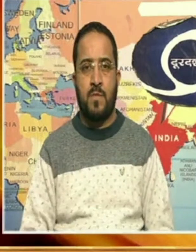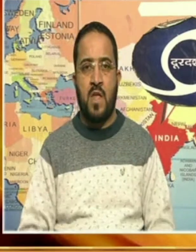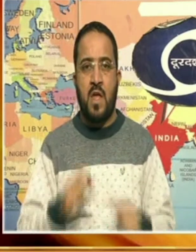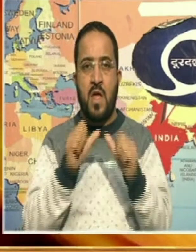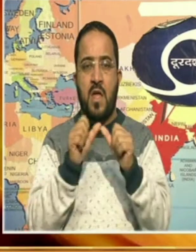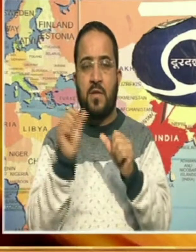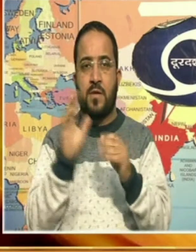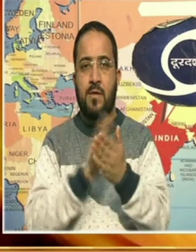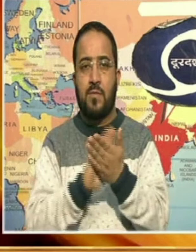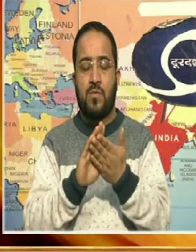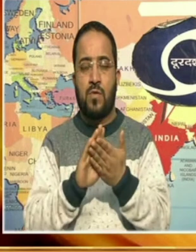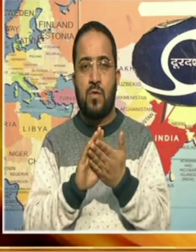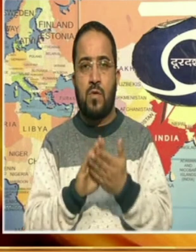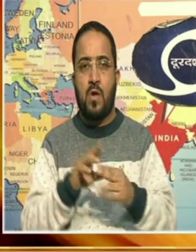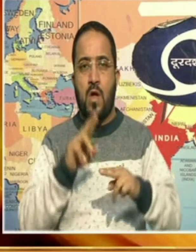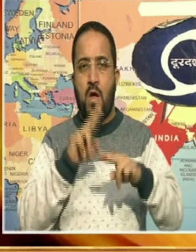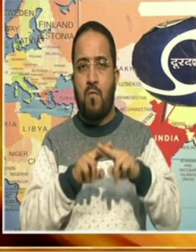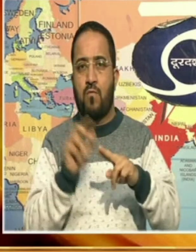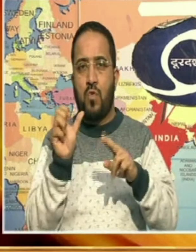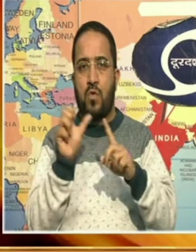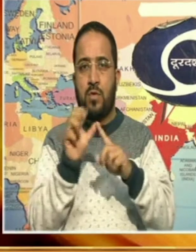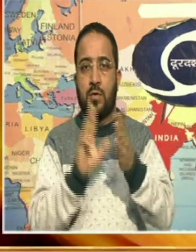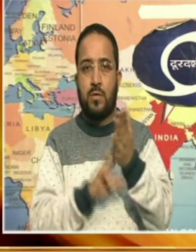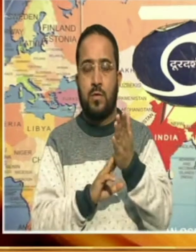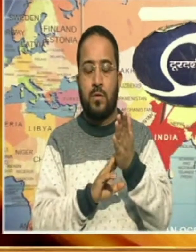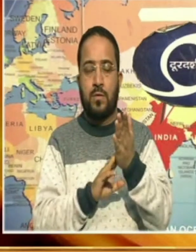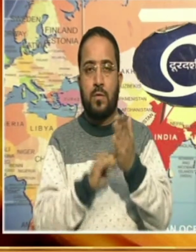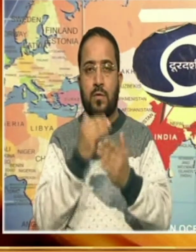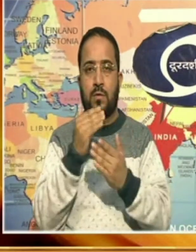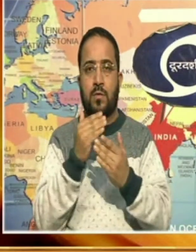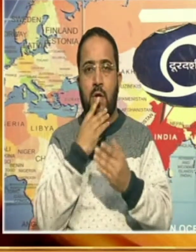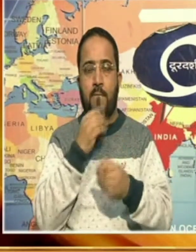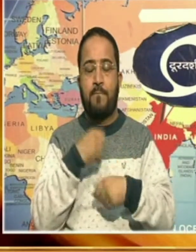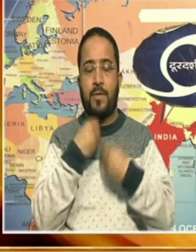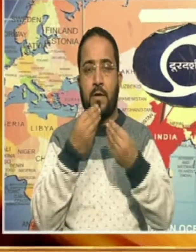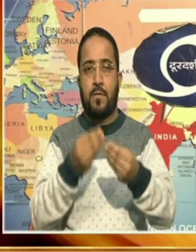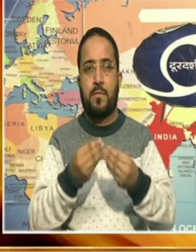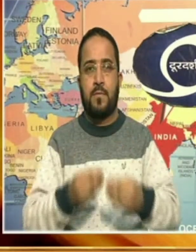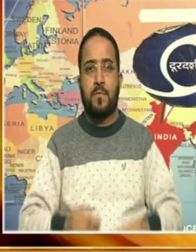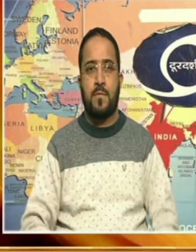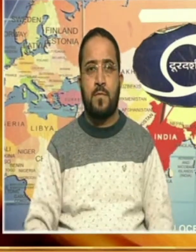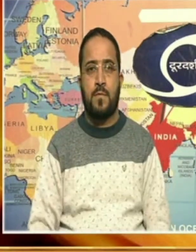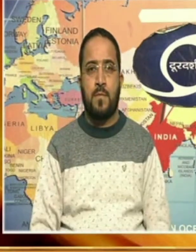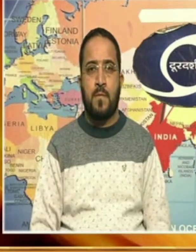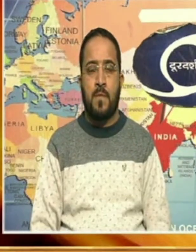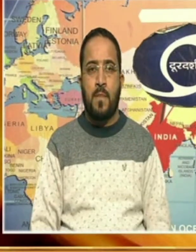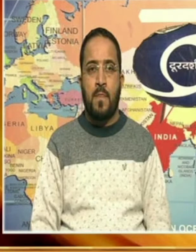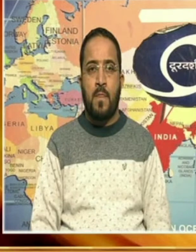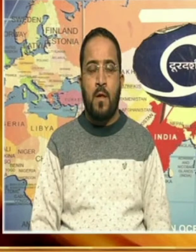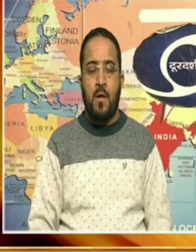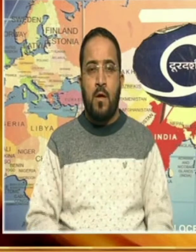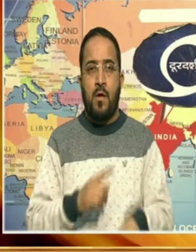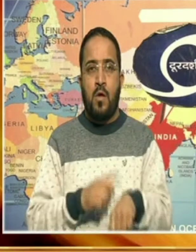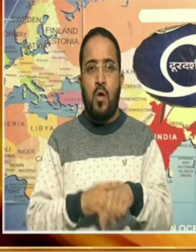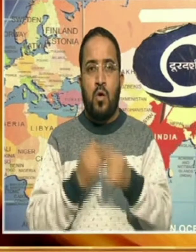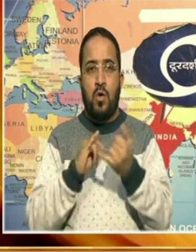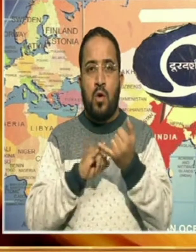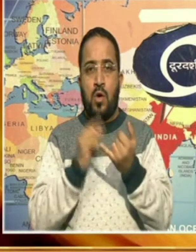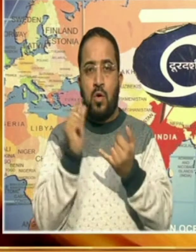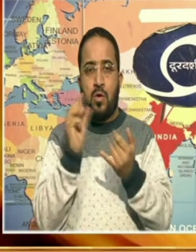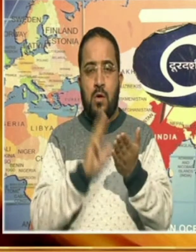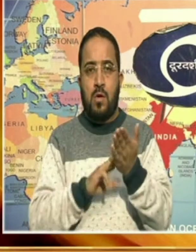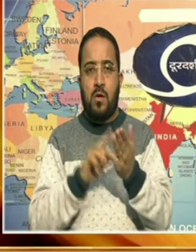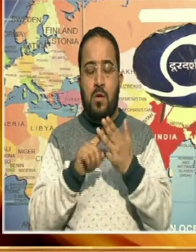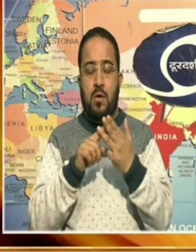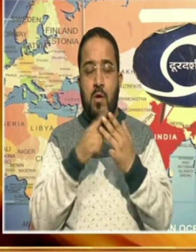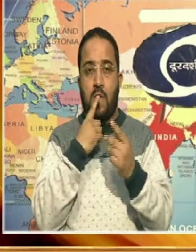ادیابک سمان میں شرکت کی انہوں نے تعلیم کے شعبے میں